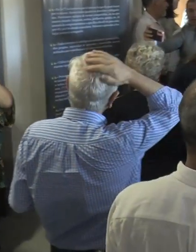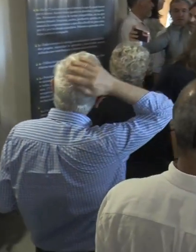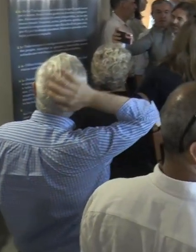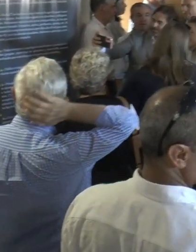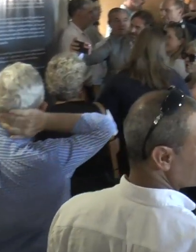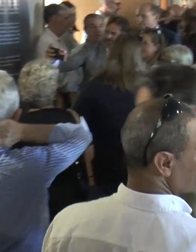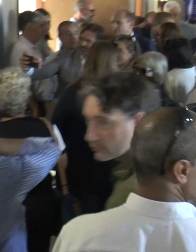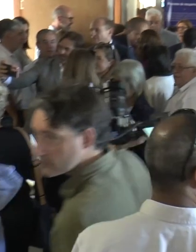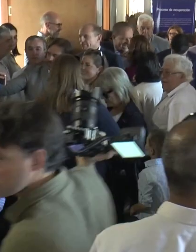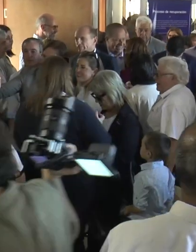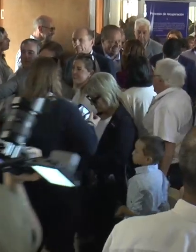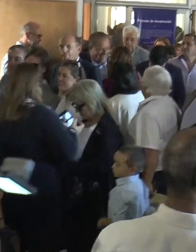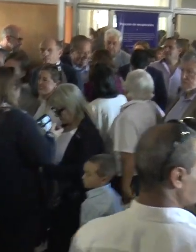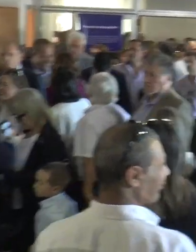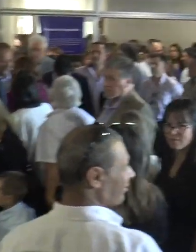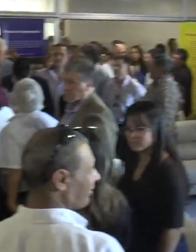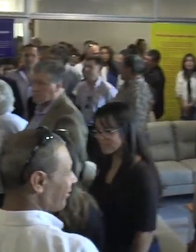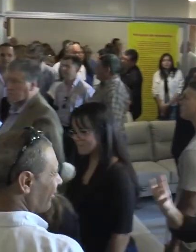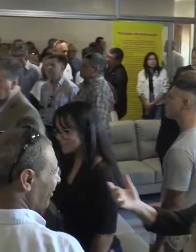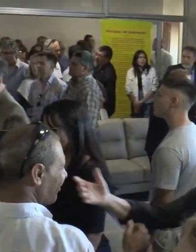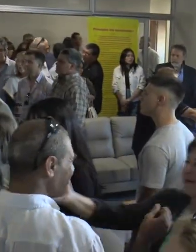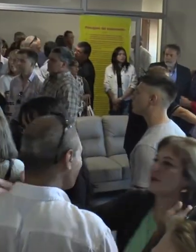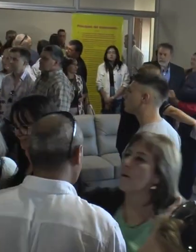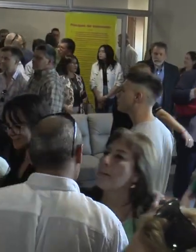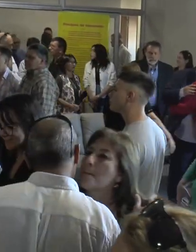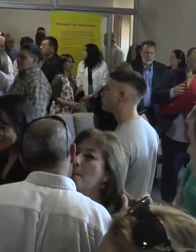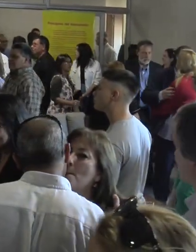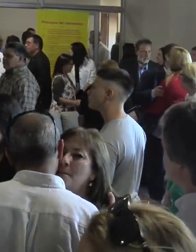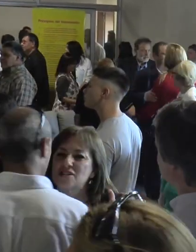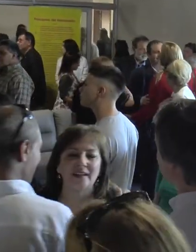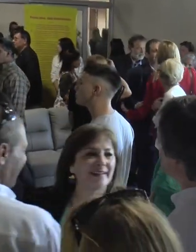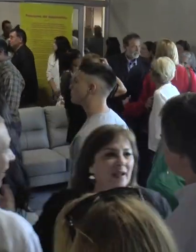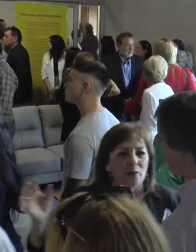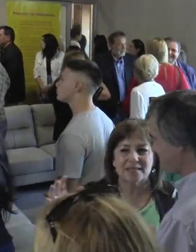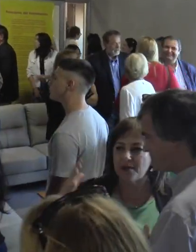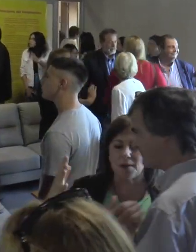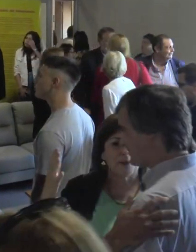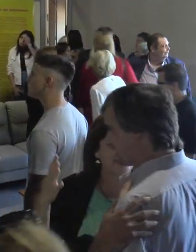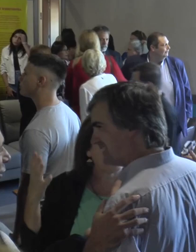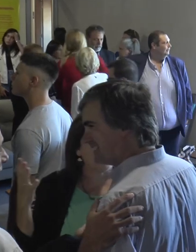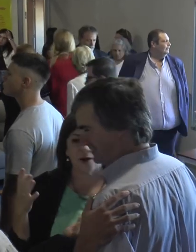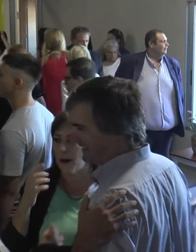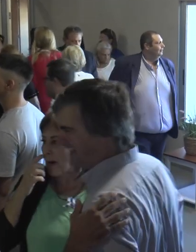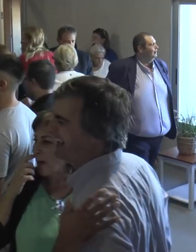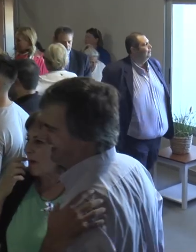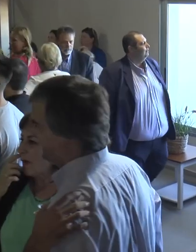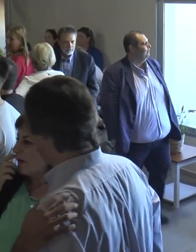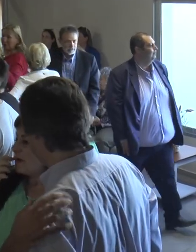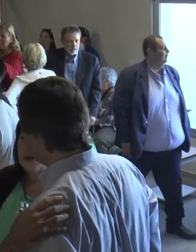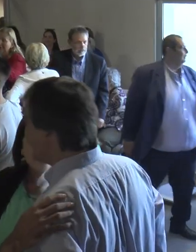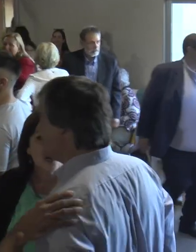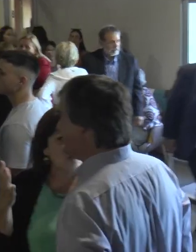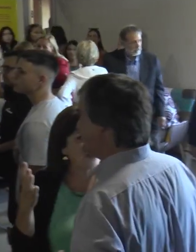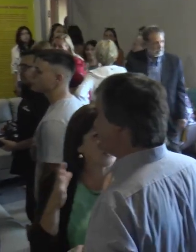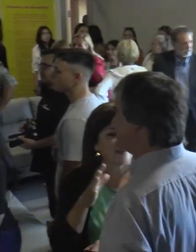Y quiero también reconocer, porque a mí me gusta hablar de sueños, porque yo creo que las personas y los